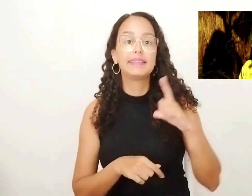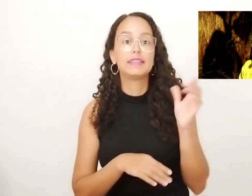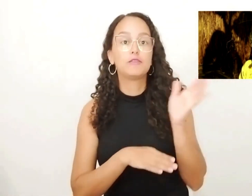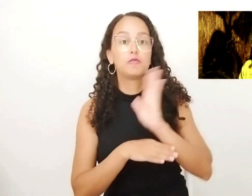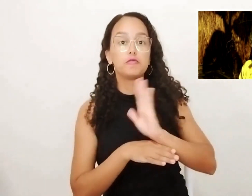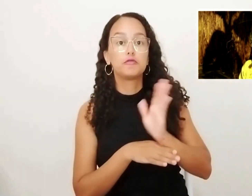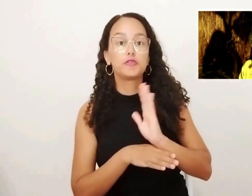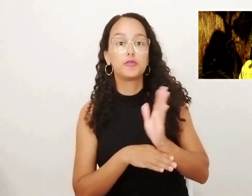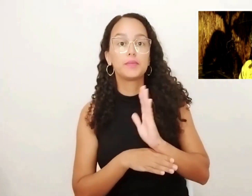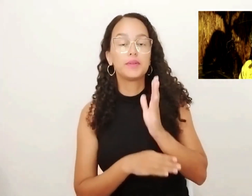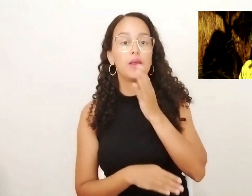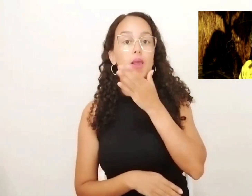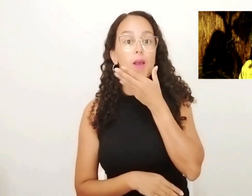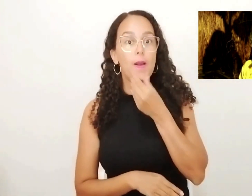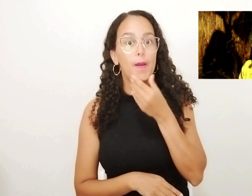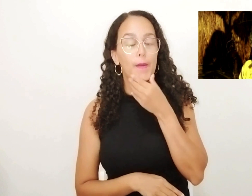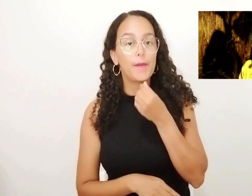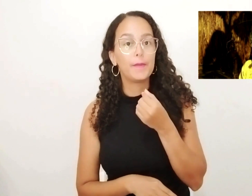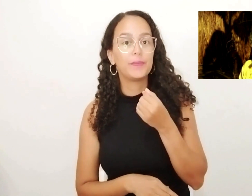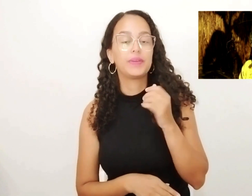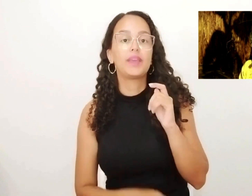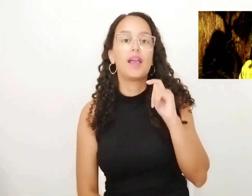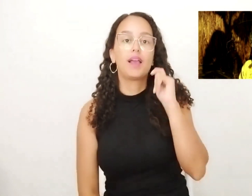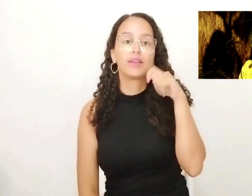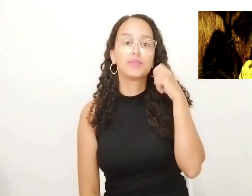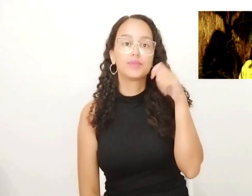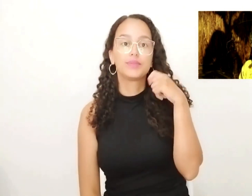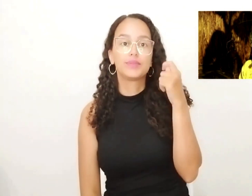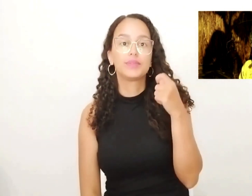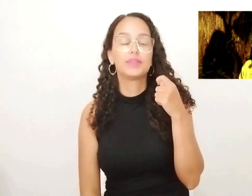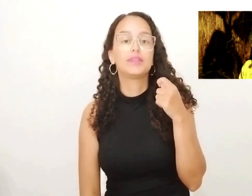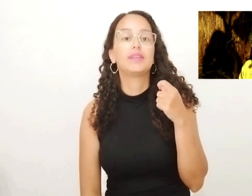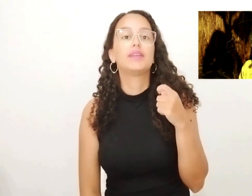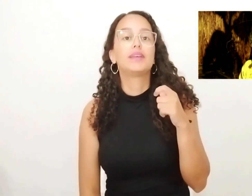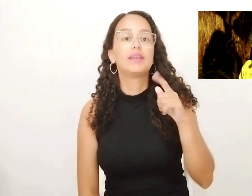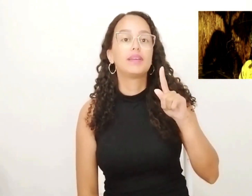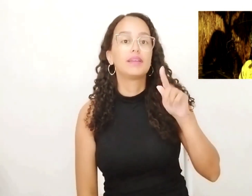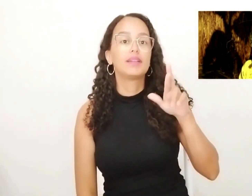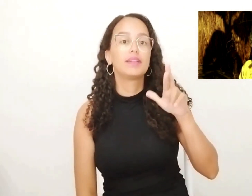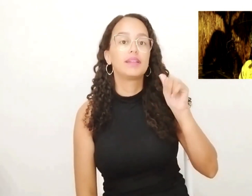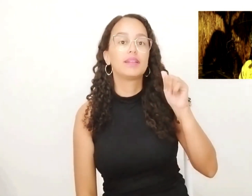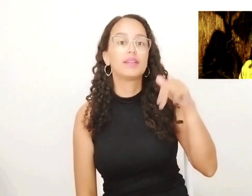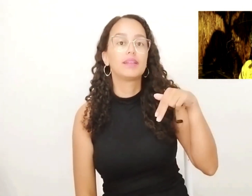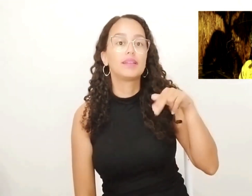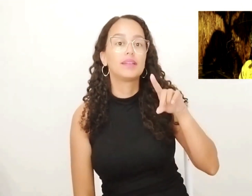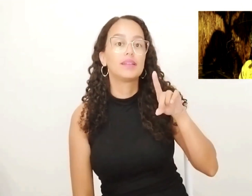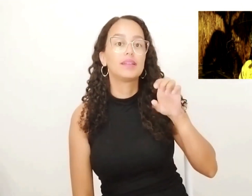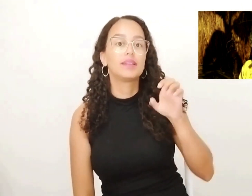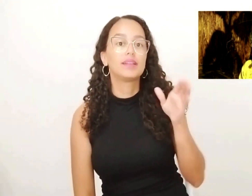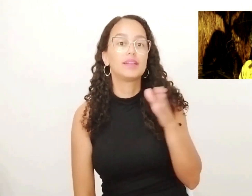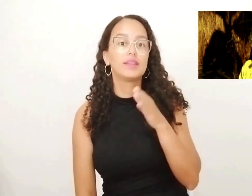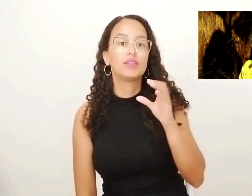Andrade, é o personagem principal, o herói sem nenhum caráter.